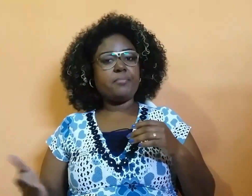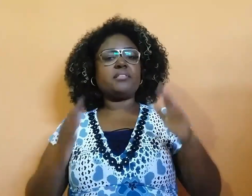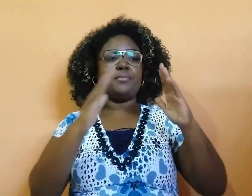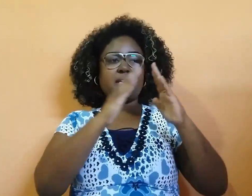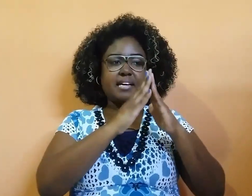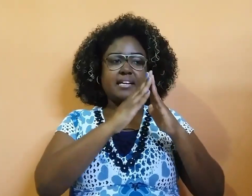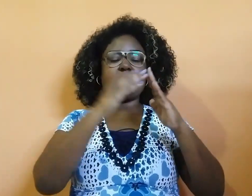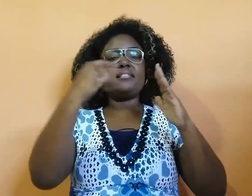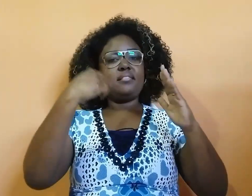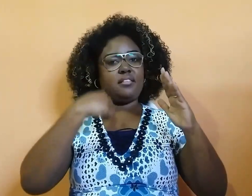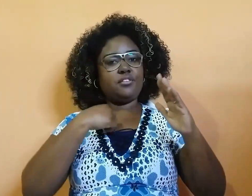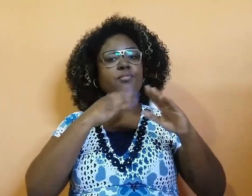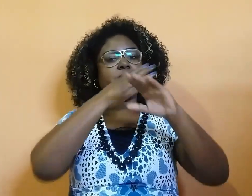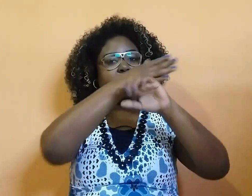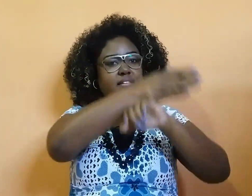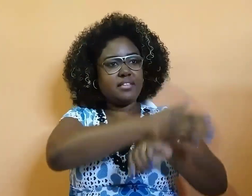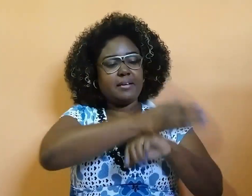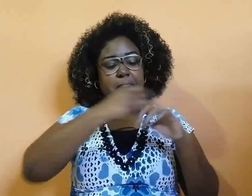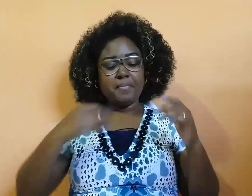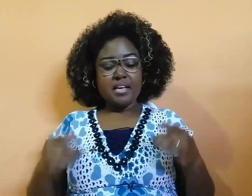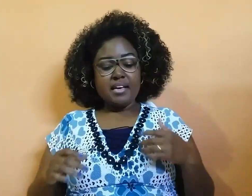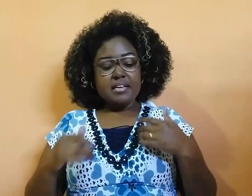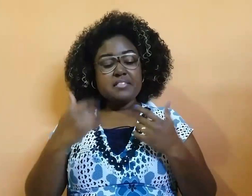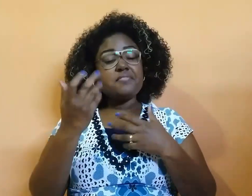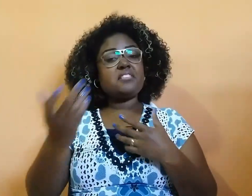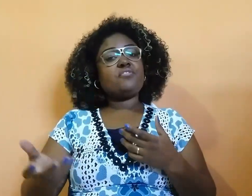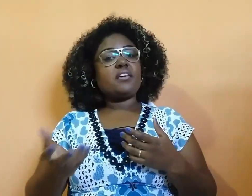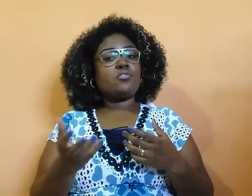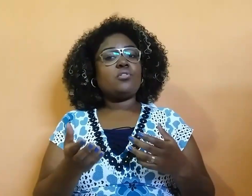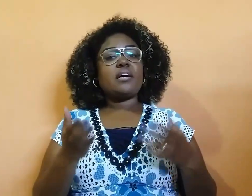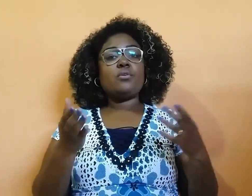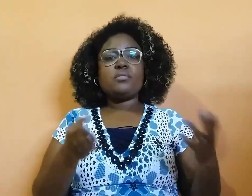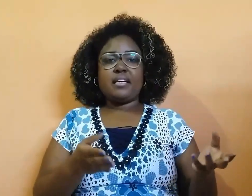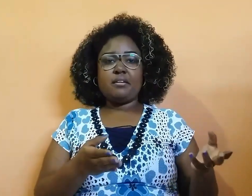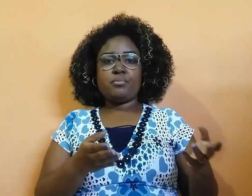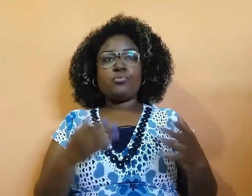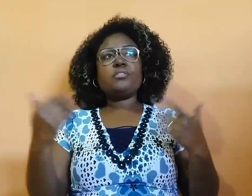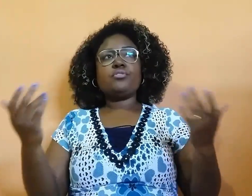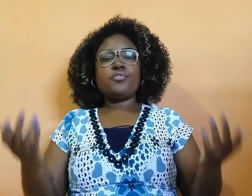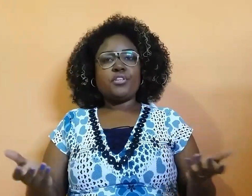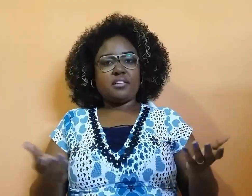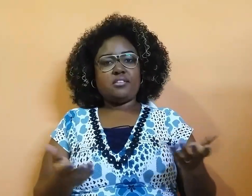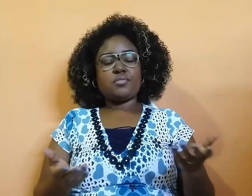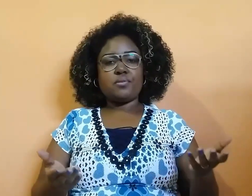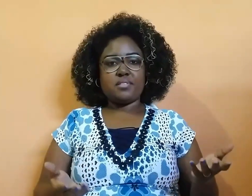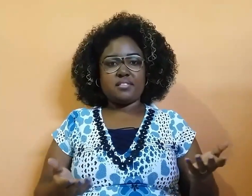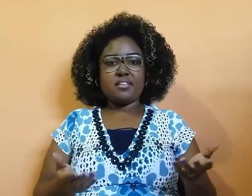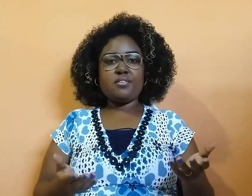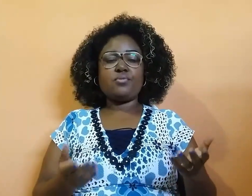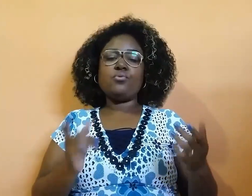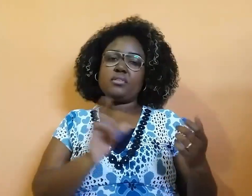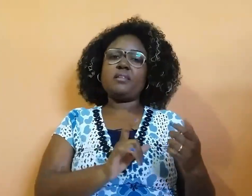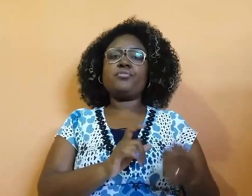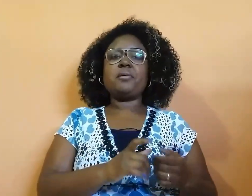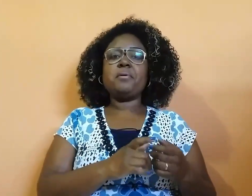verba então casa eu entrei e se você tiver que colocar o tempo quando foi que isso aconteceu o tempo em